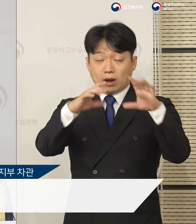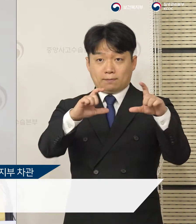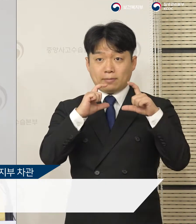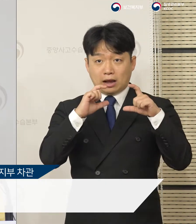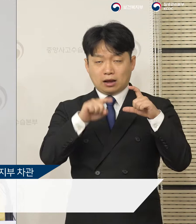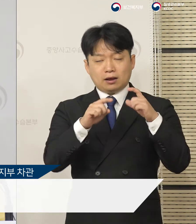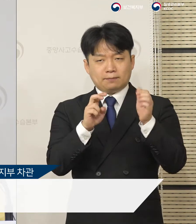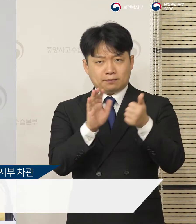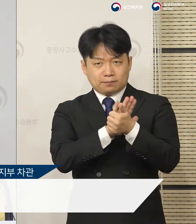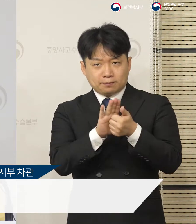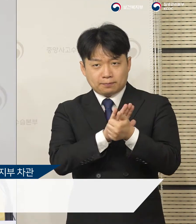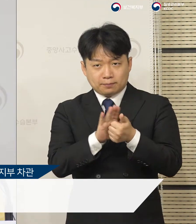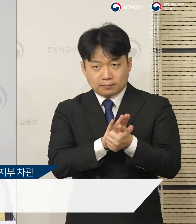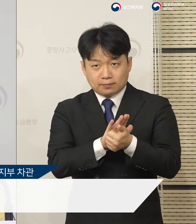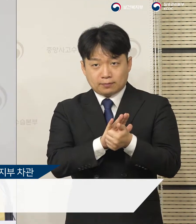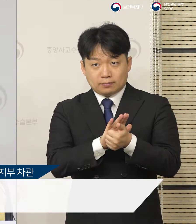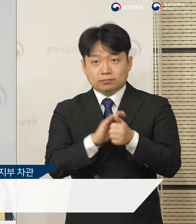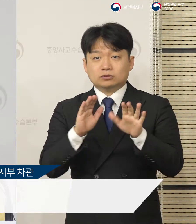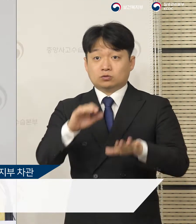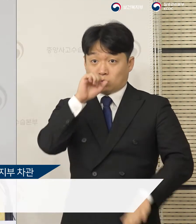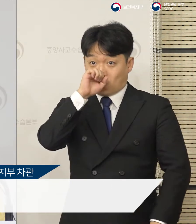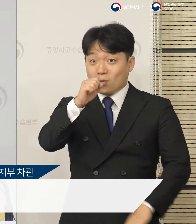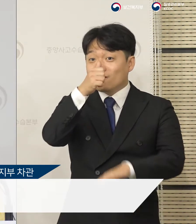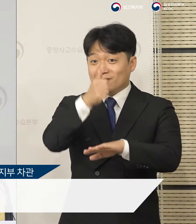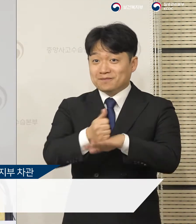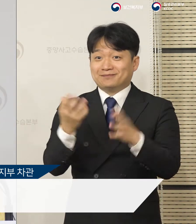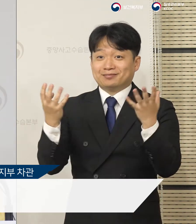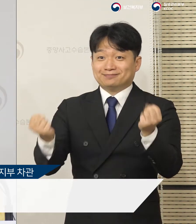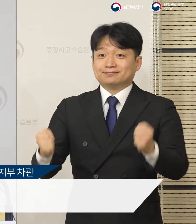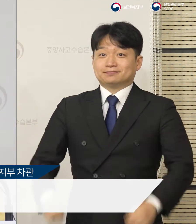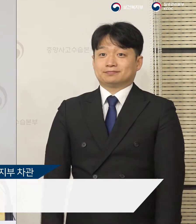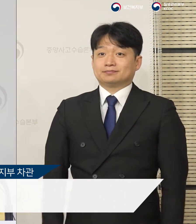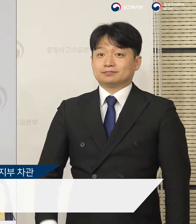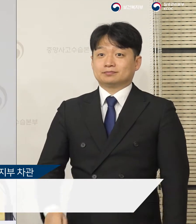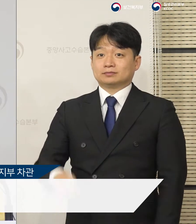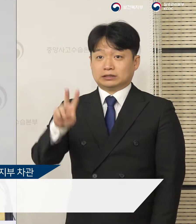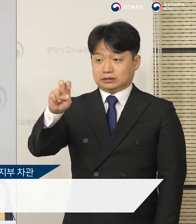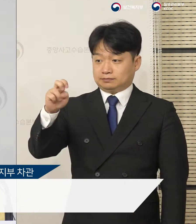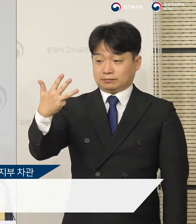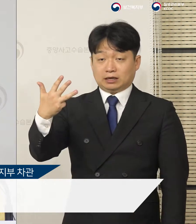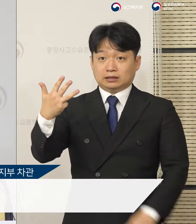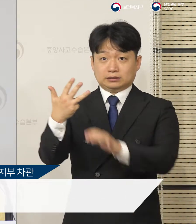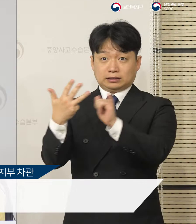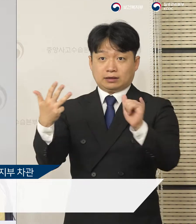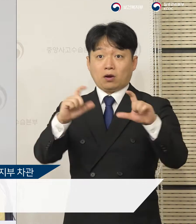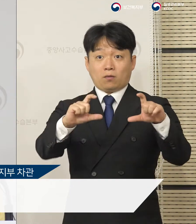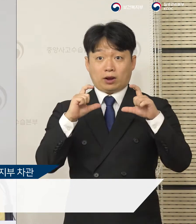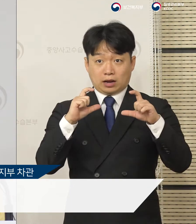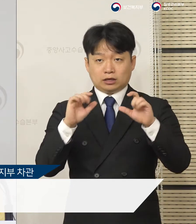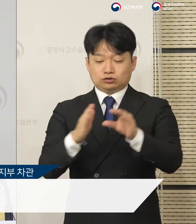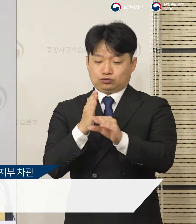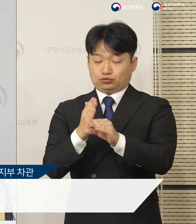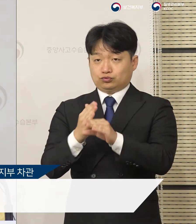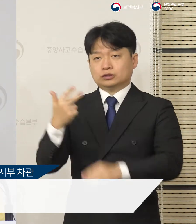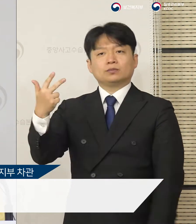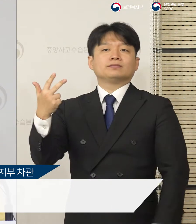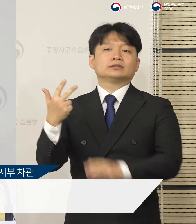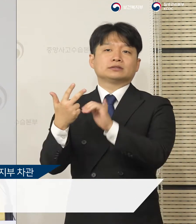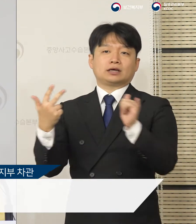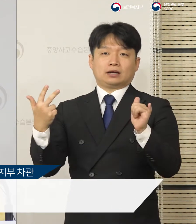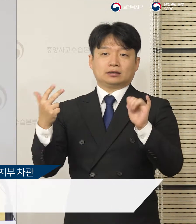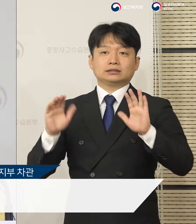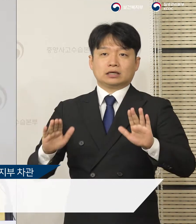확진자 치료에 있어서도 긍정적인 결과들이 나타나고 있습니다. 28명 확진자 중